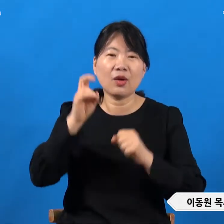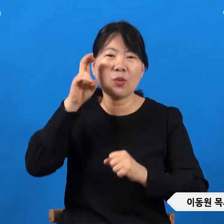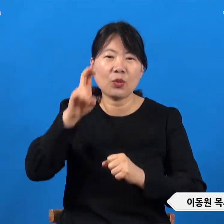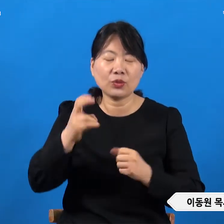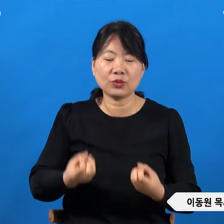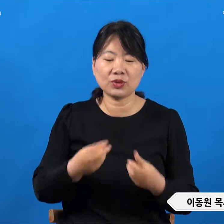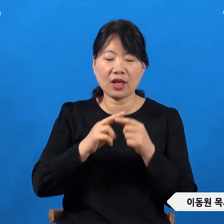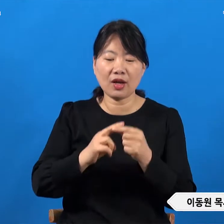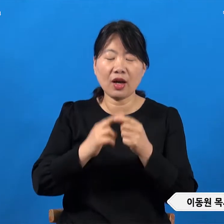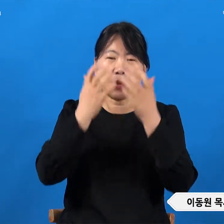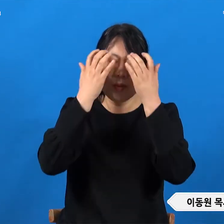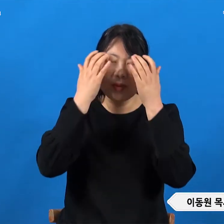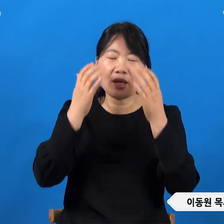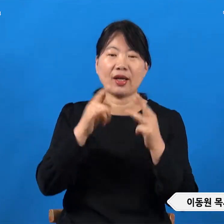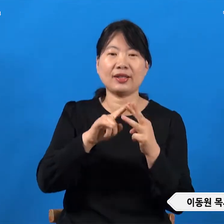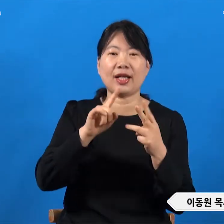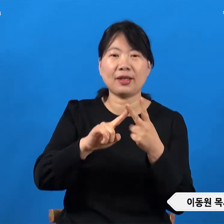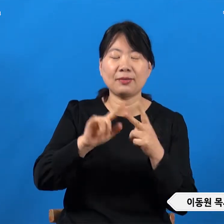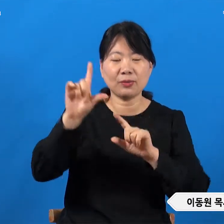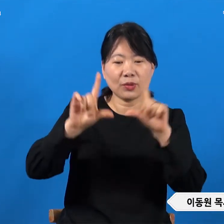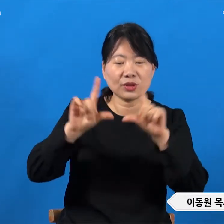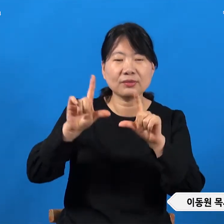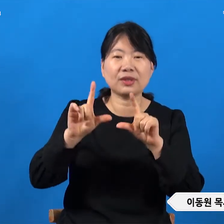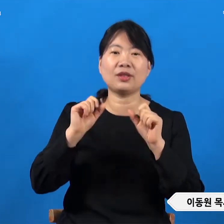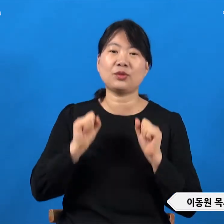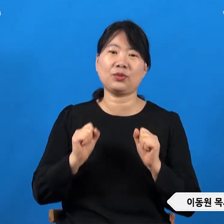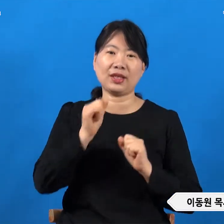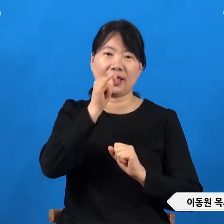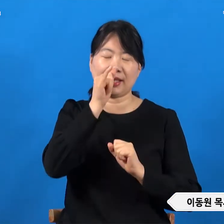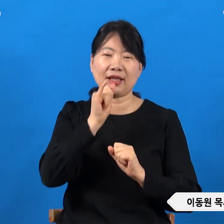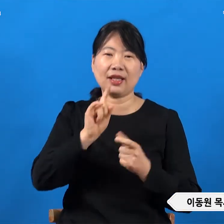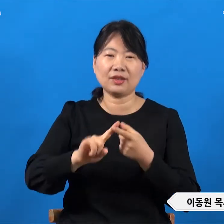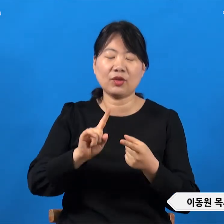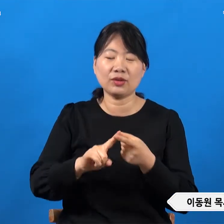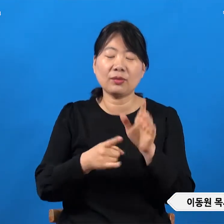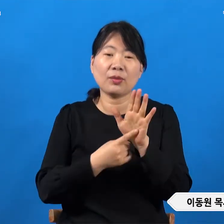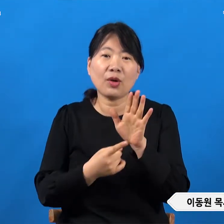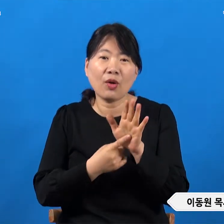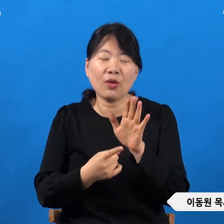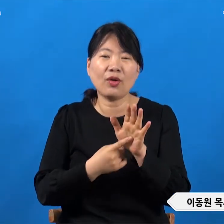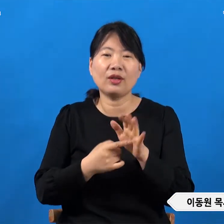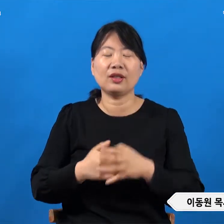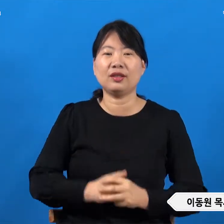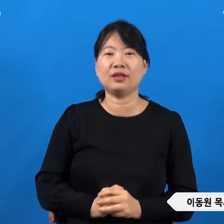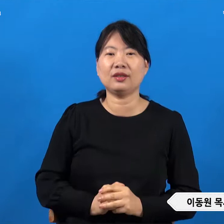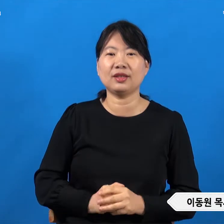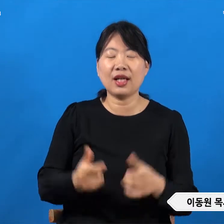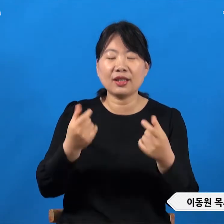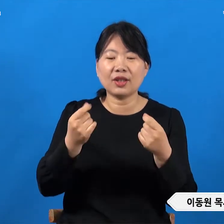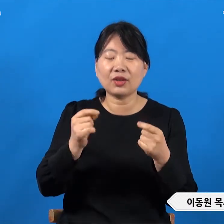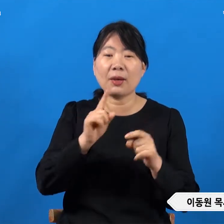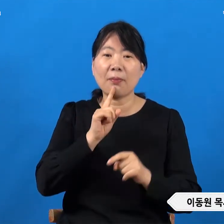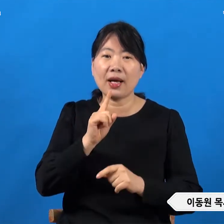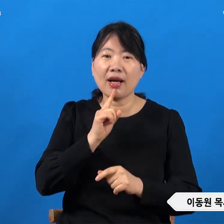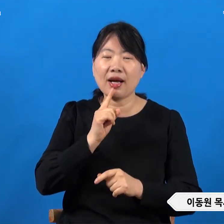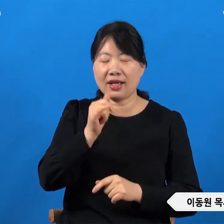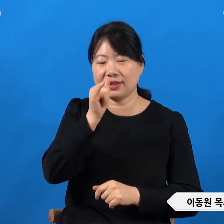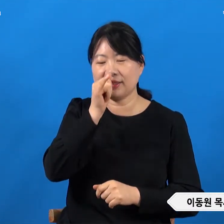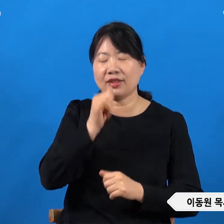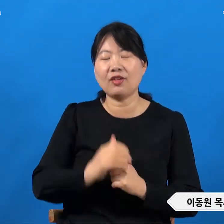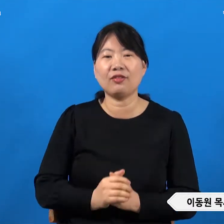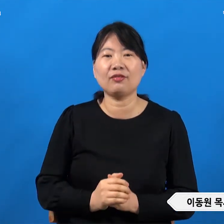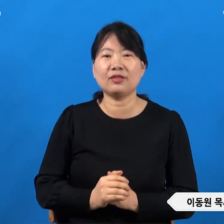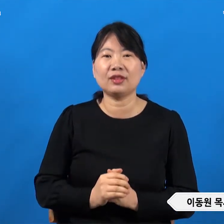혹은 축제와 고난이라는 양면성이 존재한다는 사실을 표현하는 그런 말들이라고 할 수가